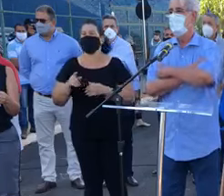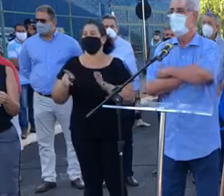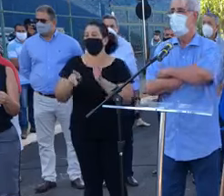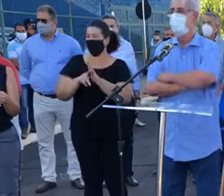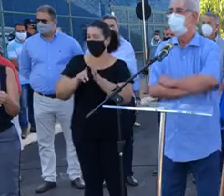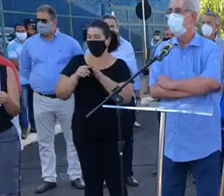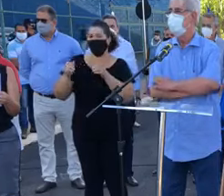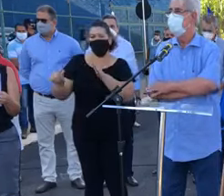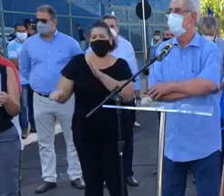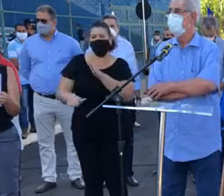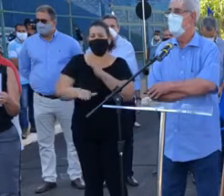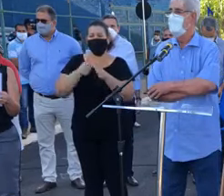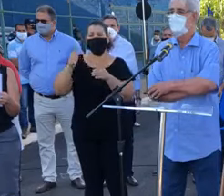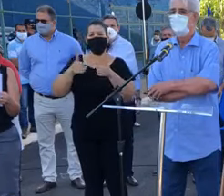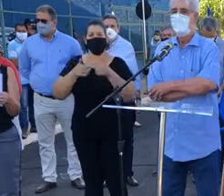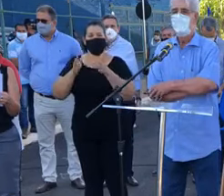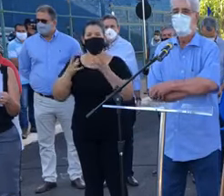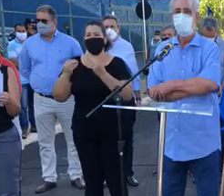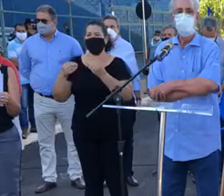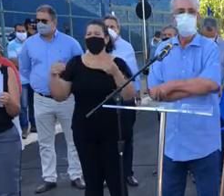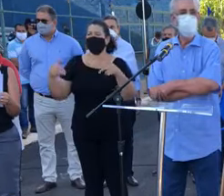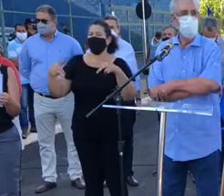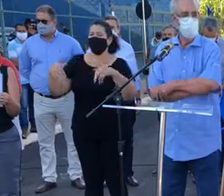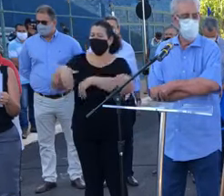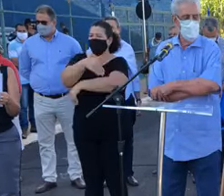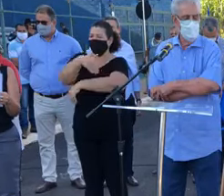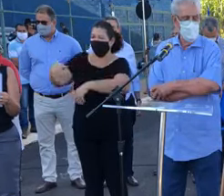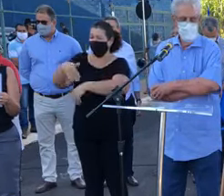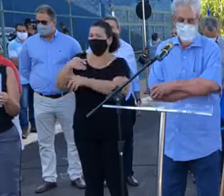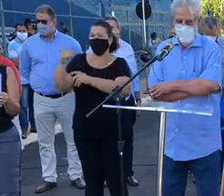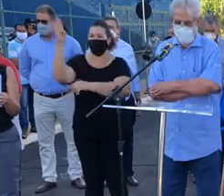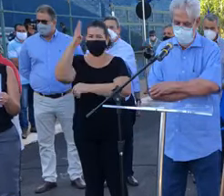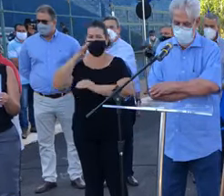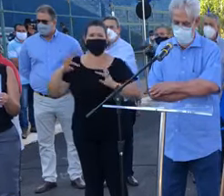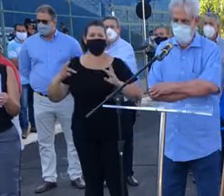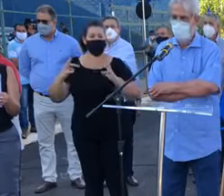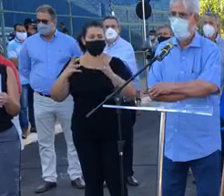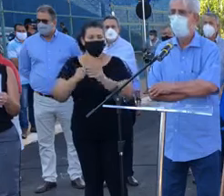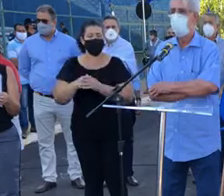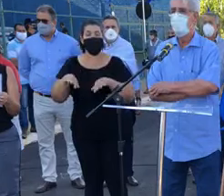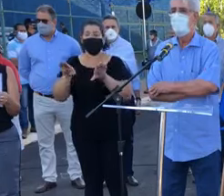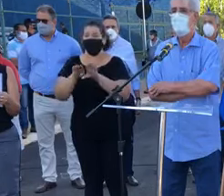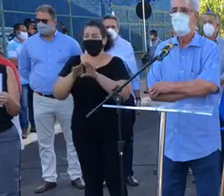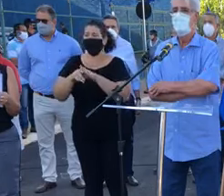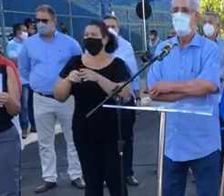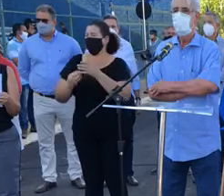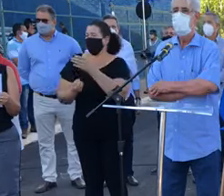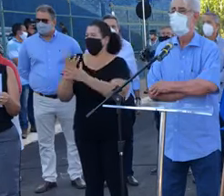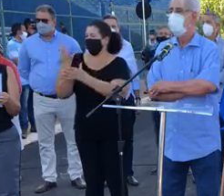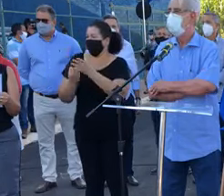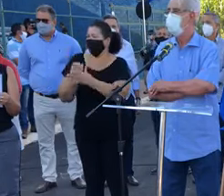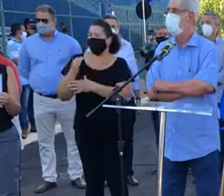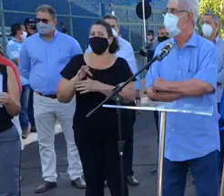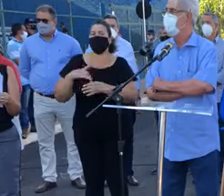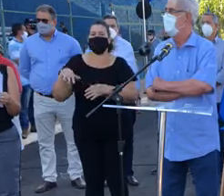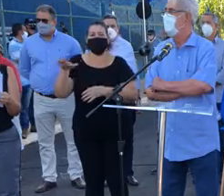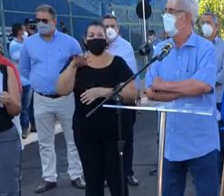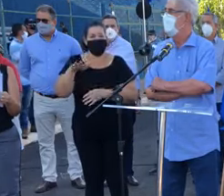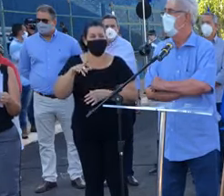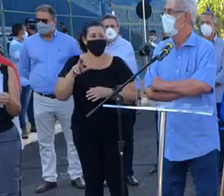da abertura de importantes rodovias por todo o Brasil. Urbanizou Uberlândia e doou a